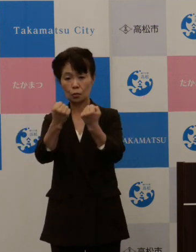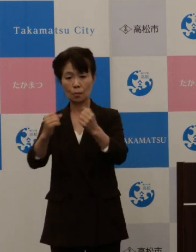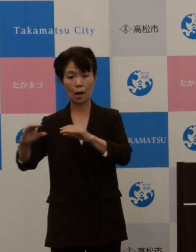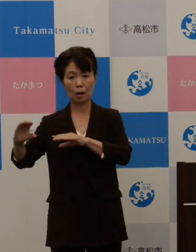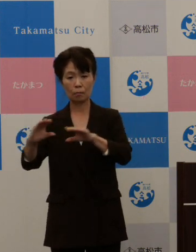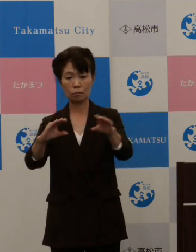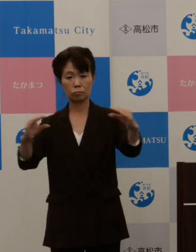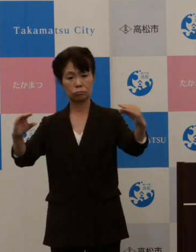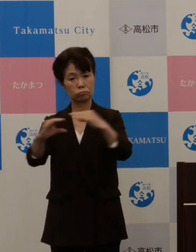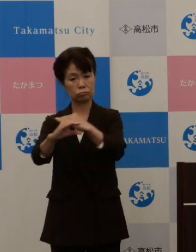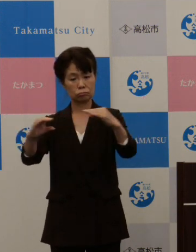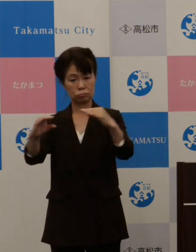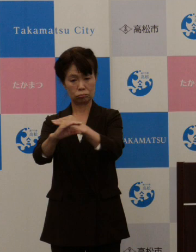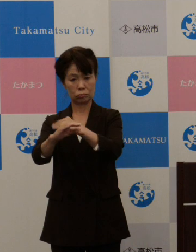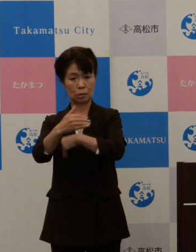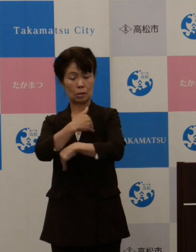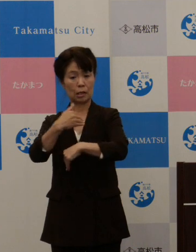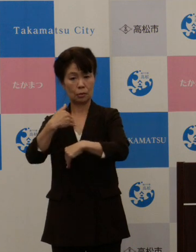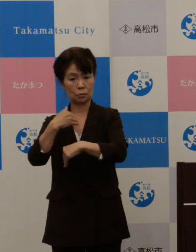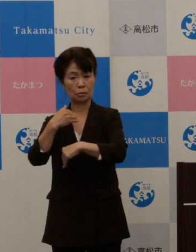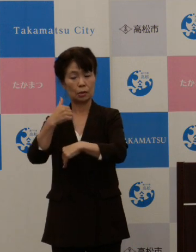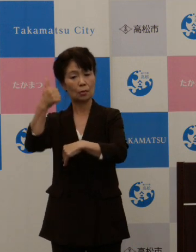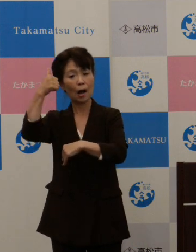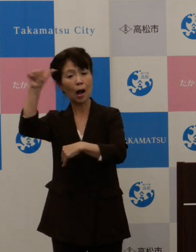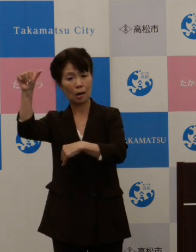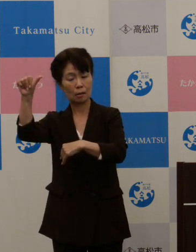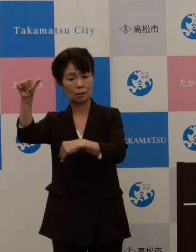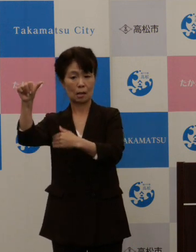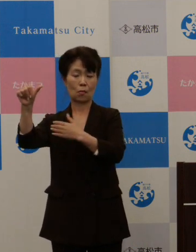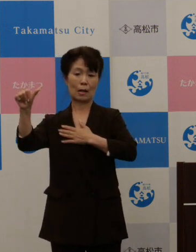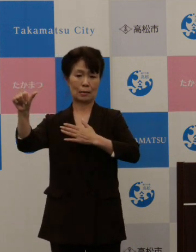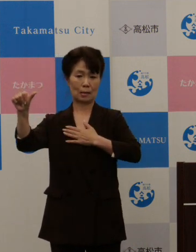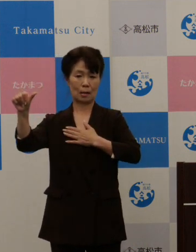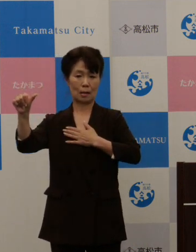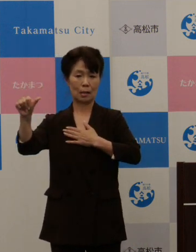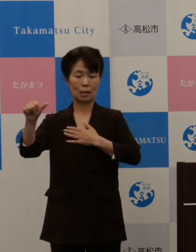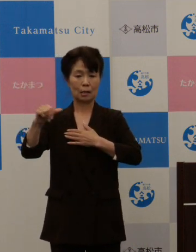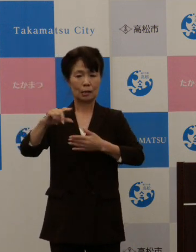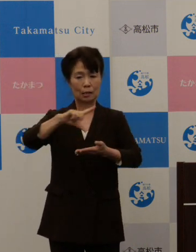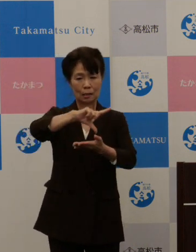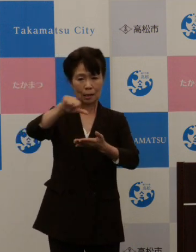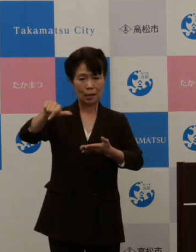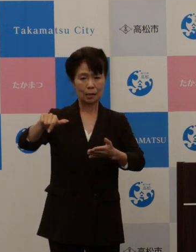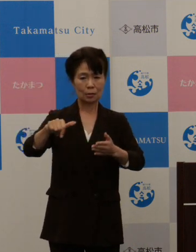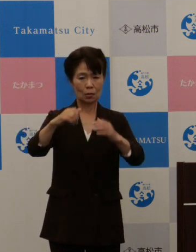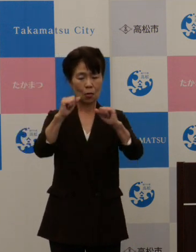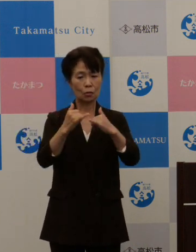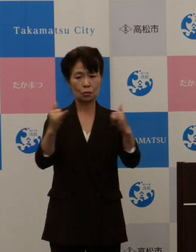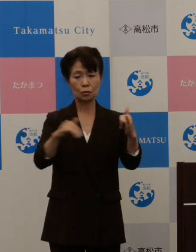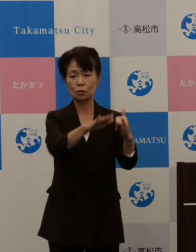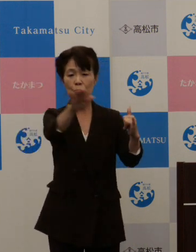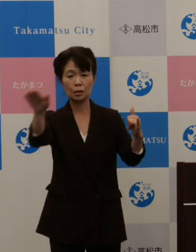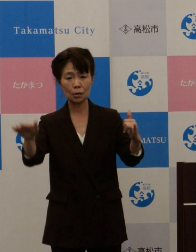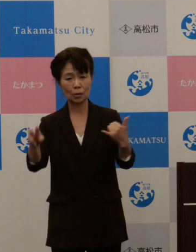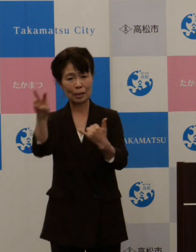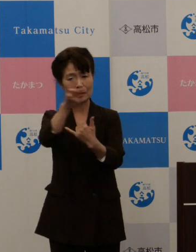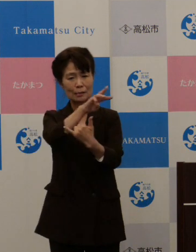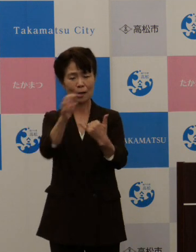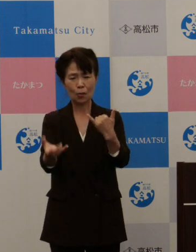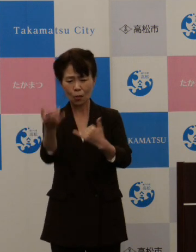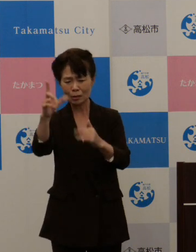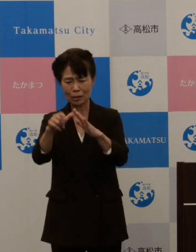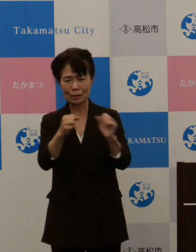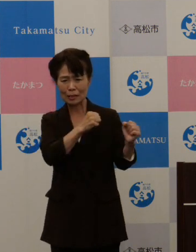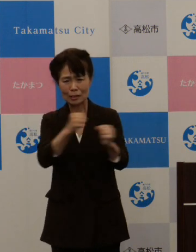案などを検討することが明らかになりました。近隣住民の間では、災害時の避難や緊